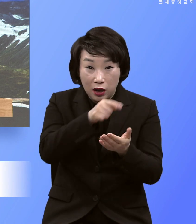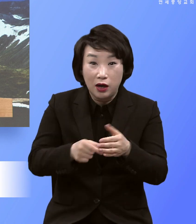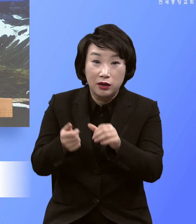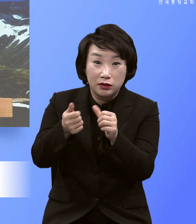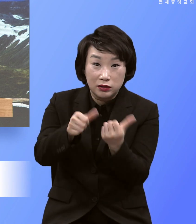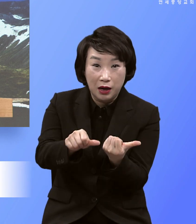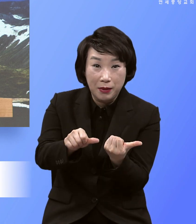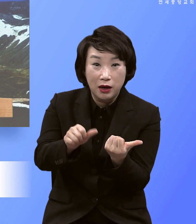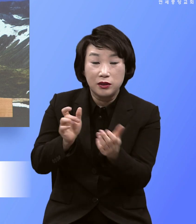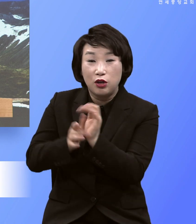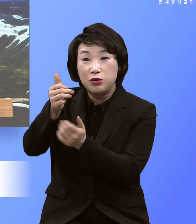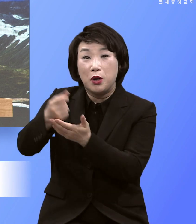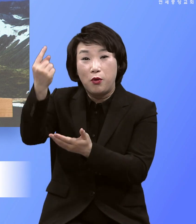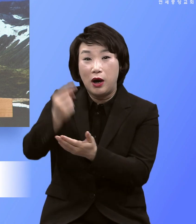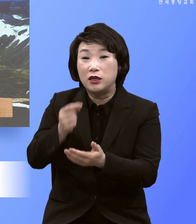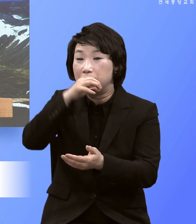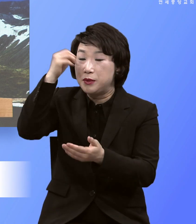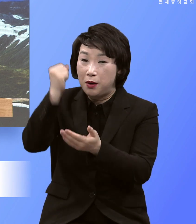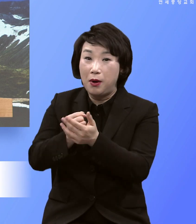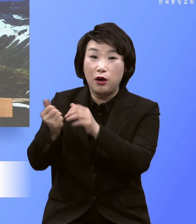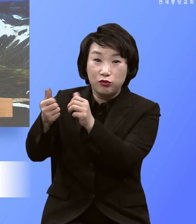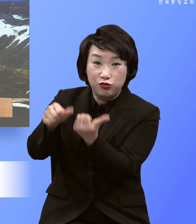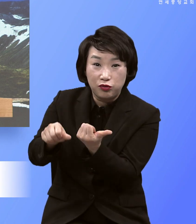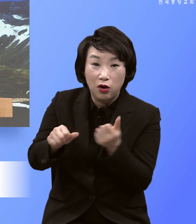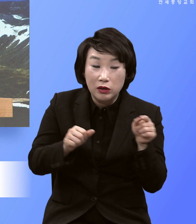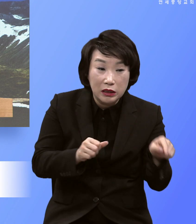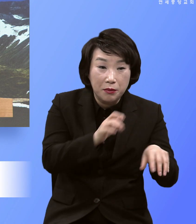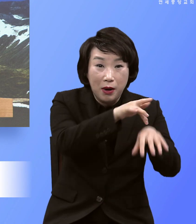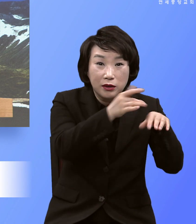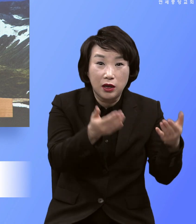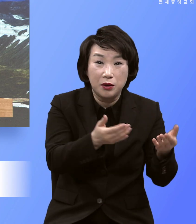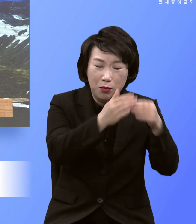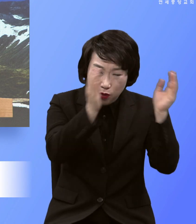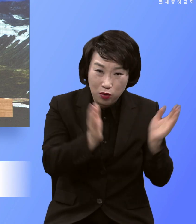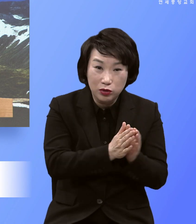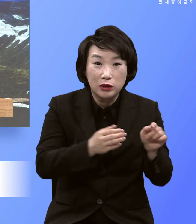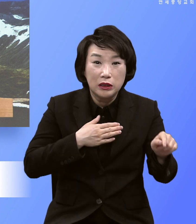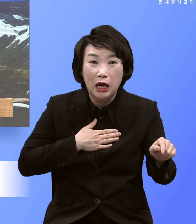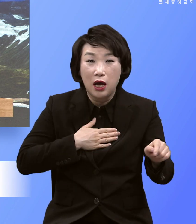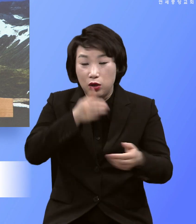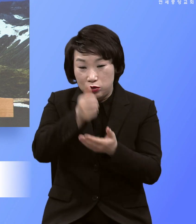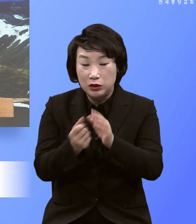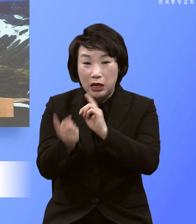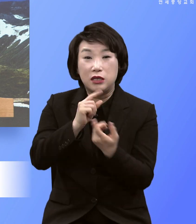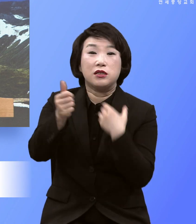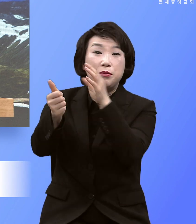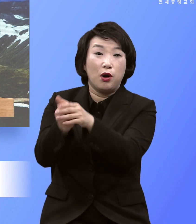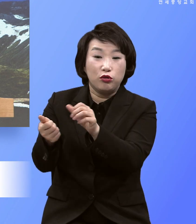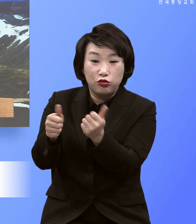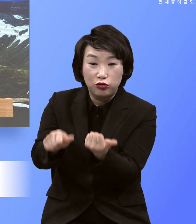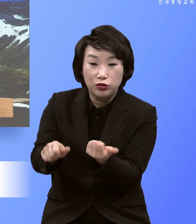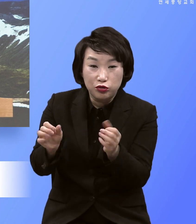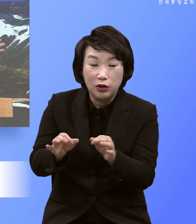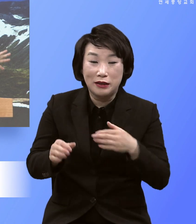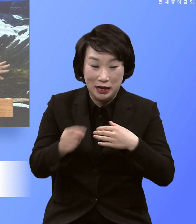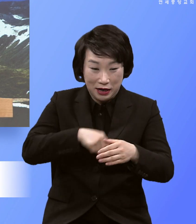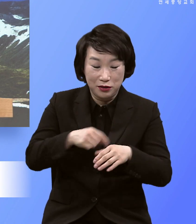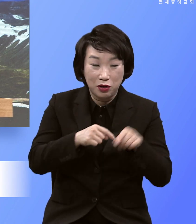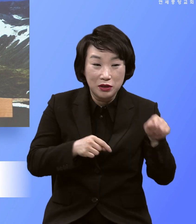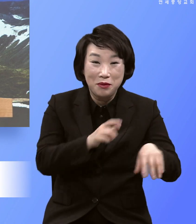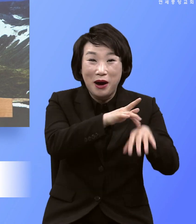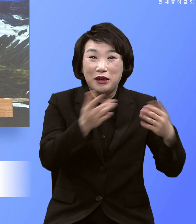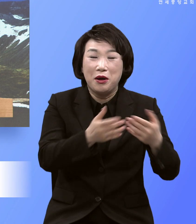사망, 예수가 죽으심으로 마귀의 일은 내 죄를 짊어지고 죽자마자 내게서